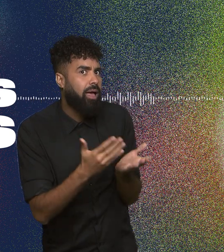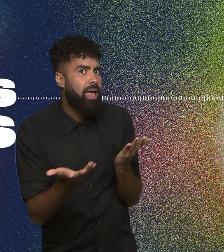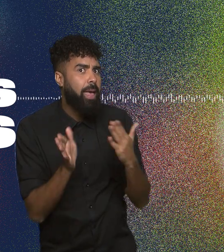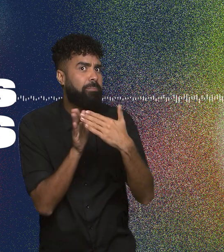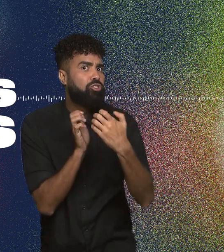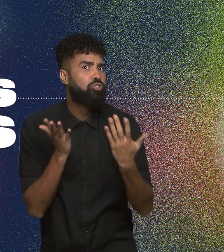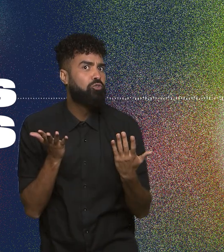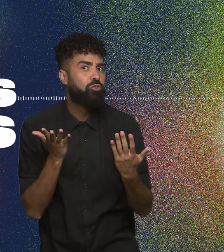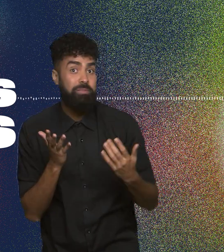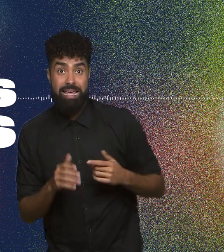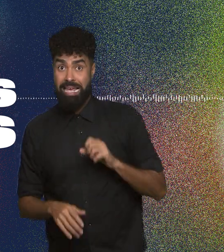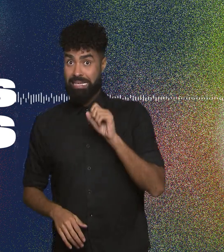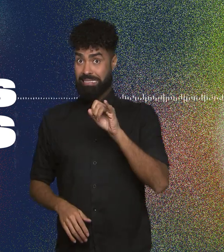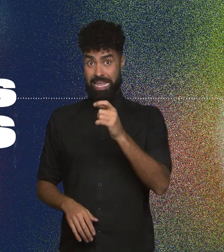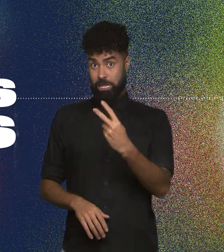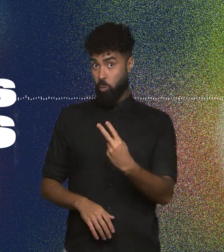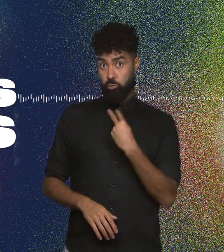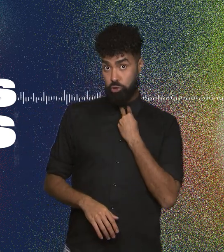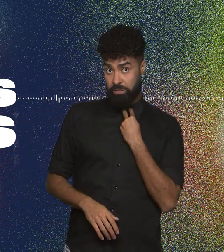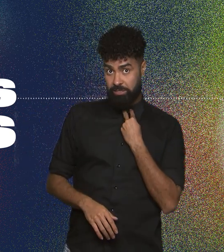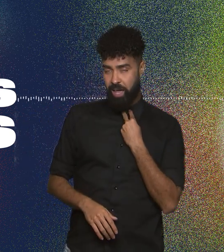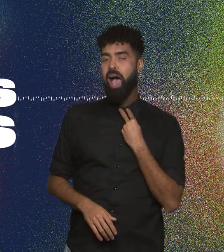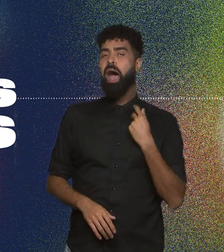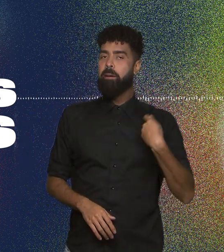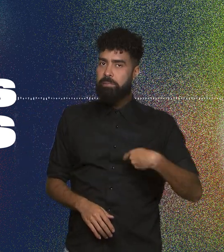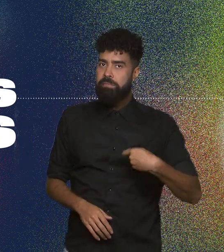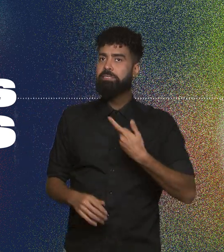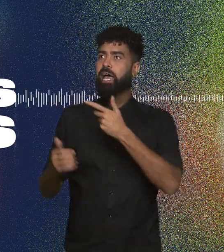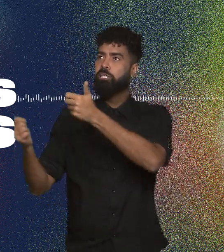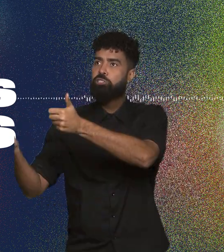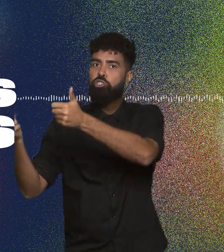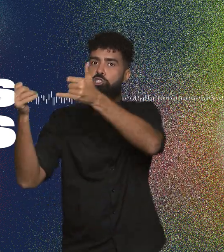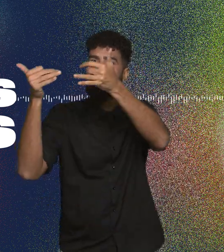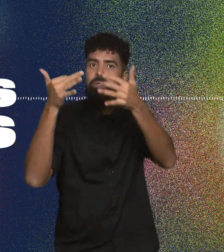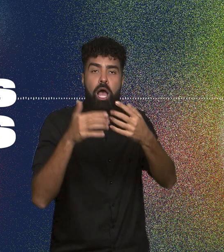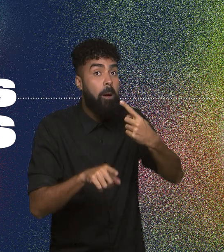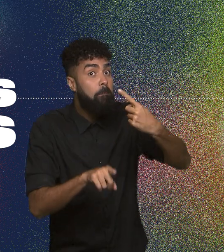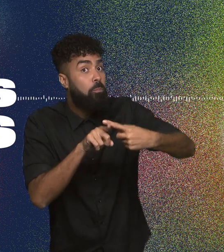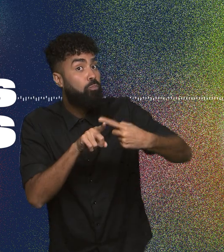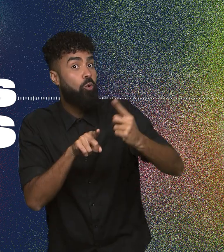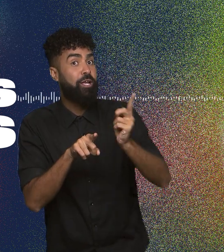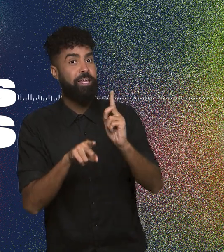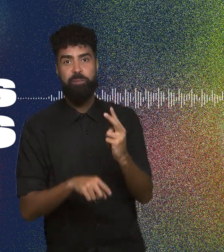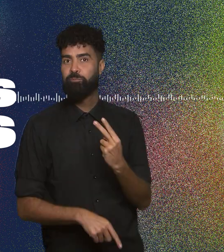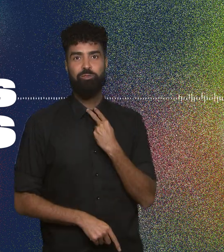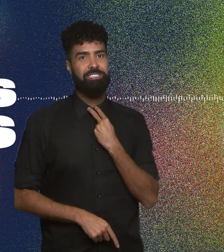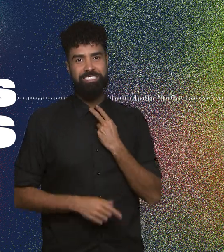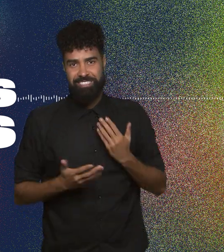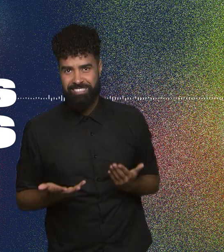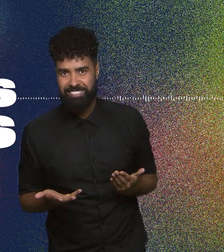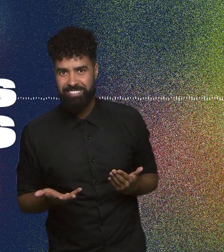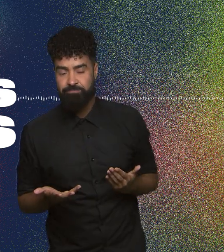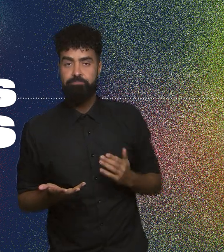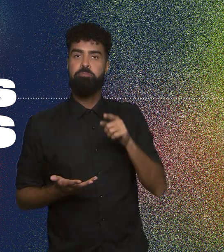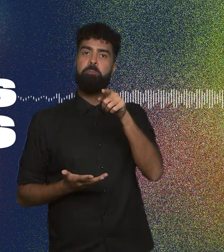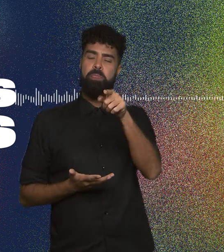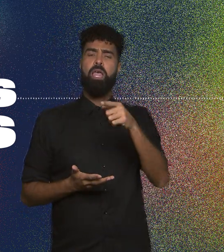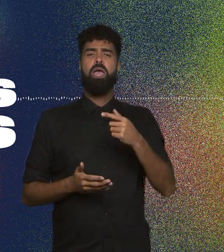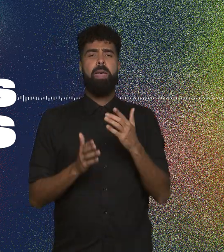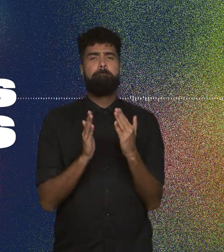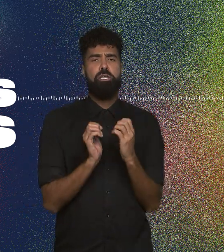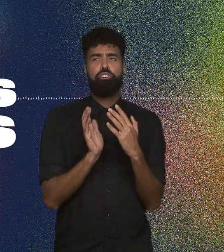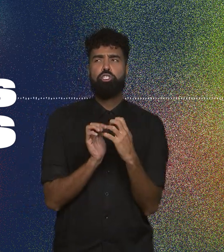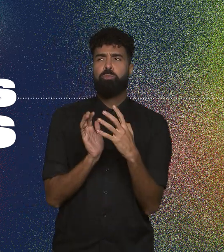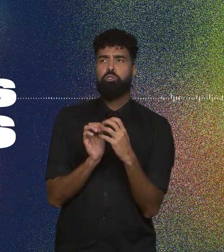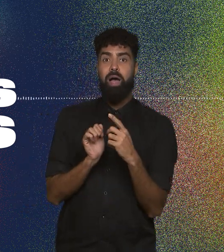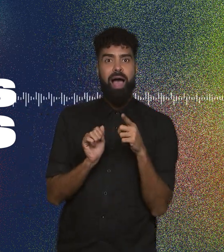se não for possível, mas que se ofereça uma conversa de por que não é possível. Esses pedidos eles também falam sobre a democracia, né? Mostram